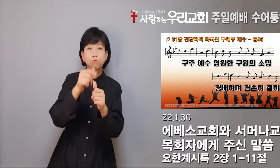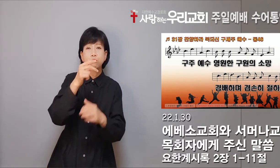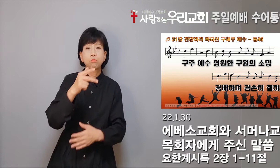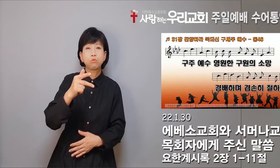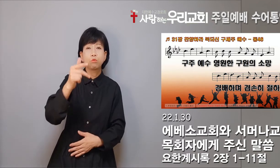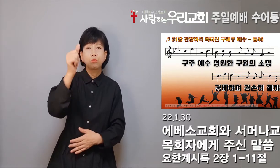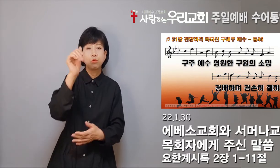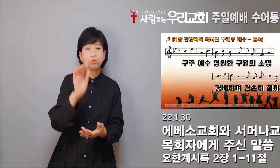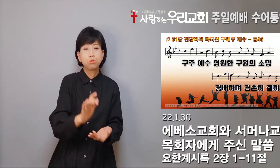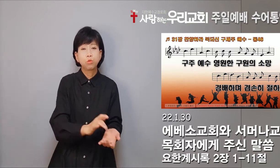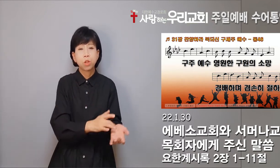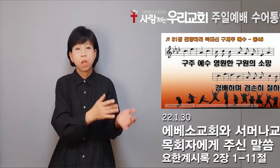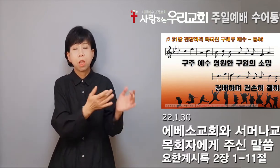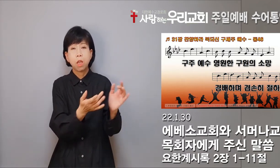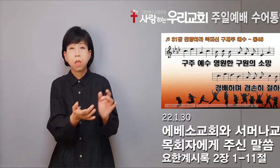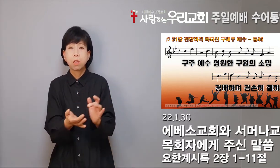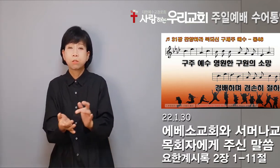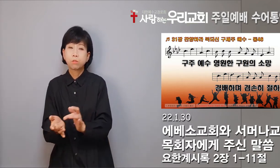예수 나는